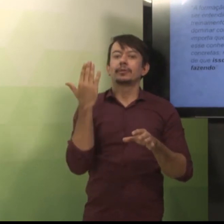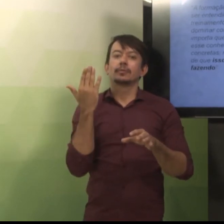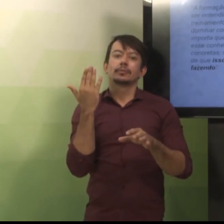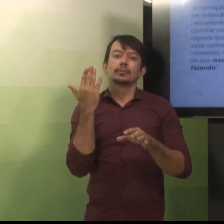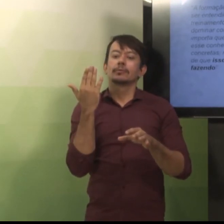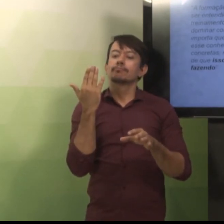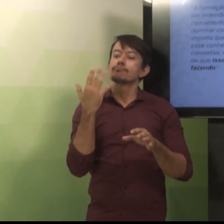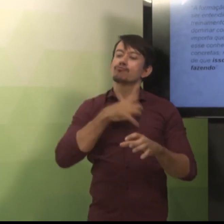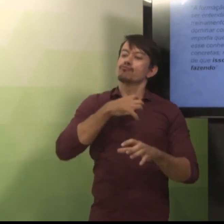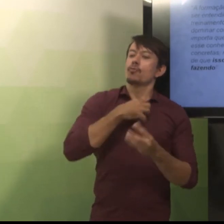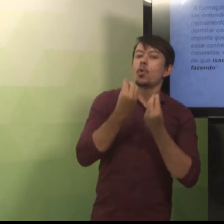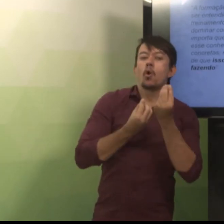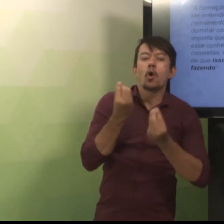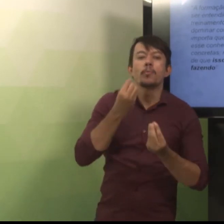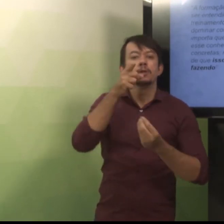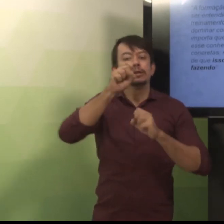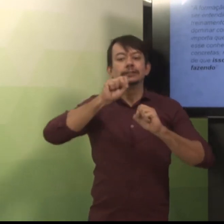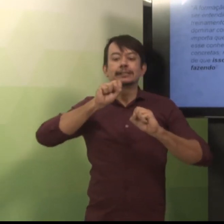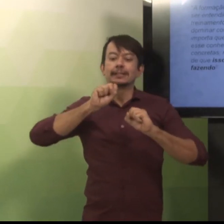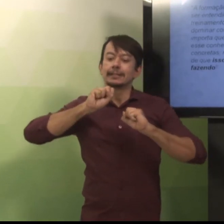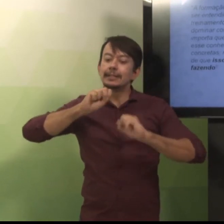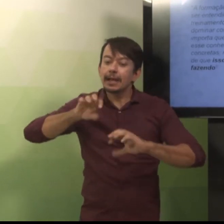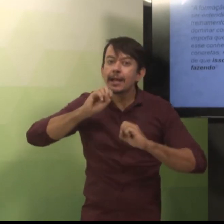oferecidos, do conhecimento que vocês já têm,